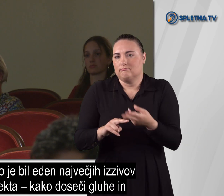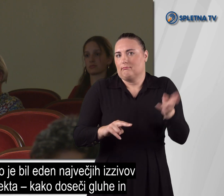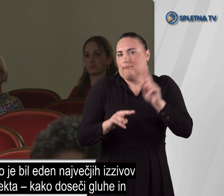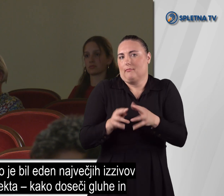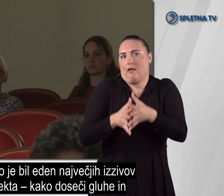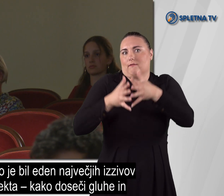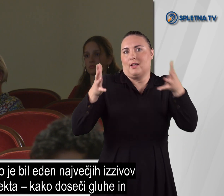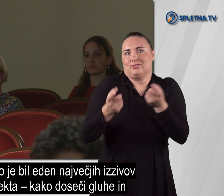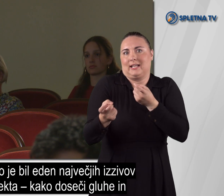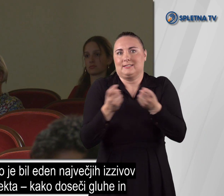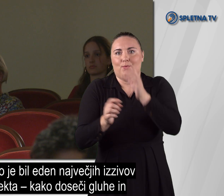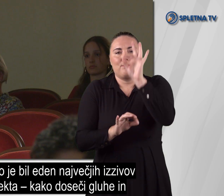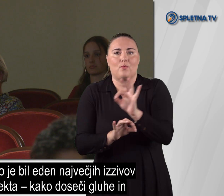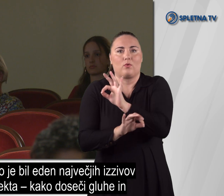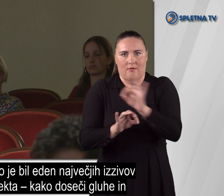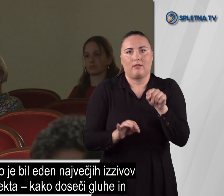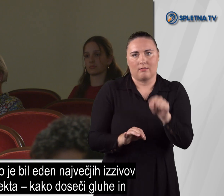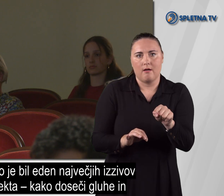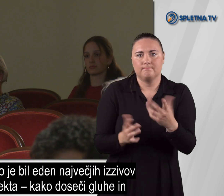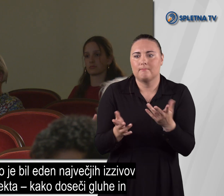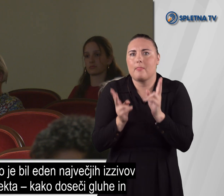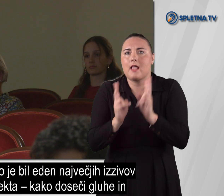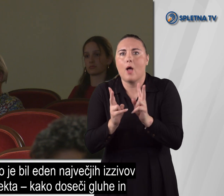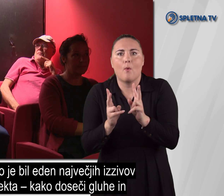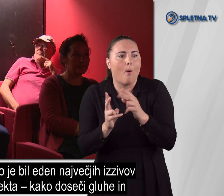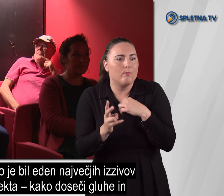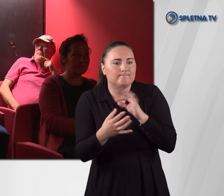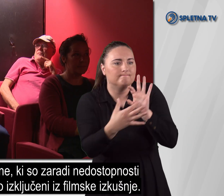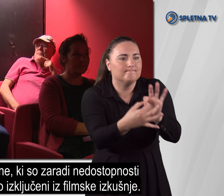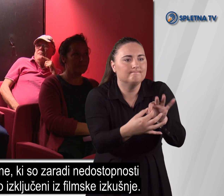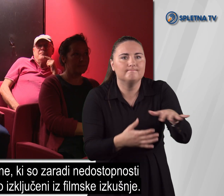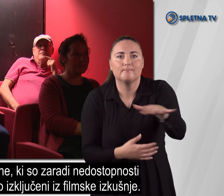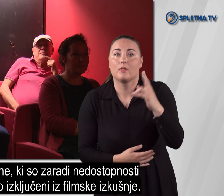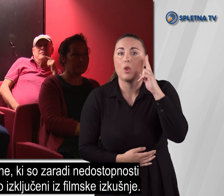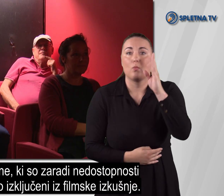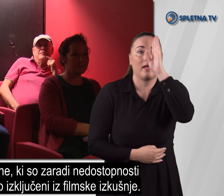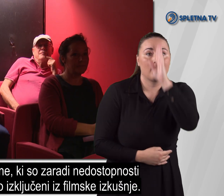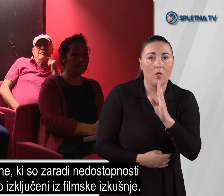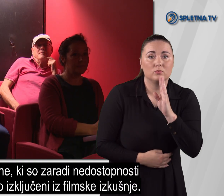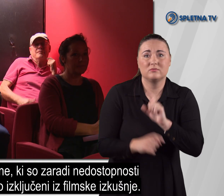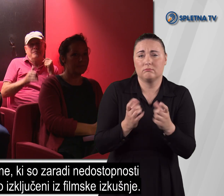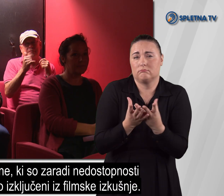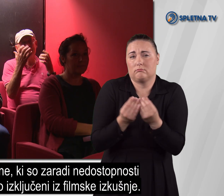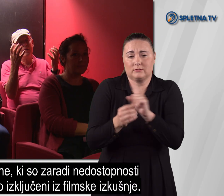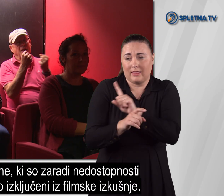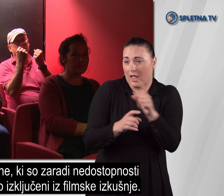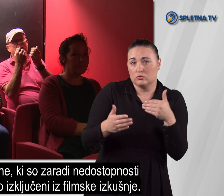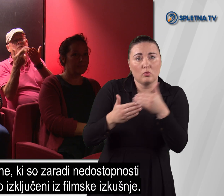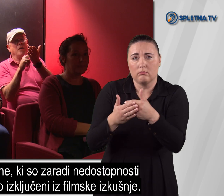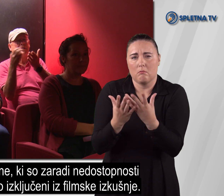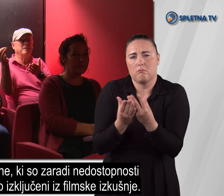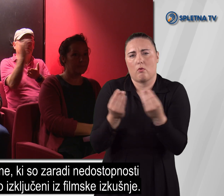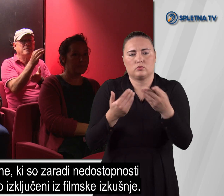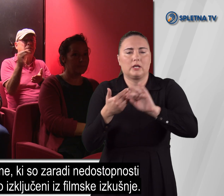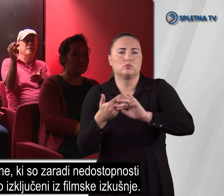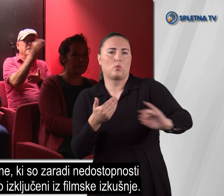Prav to je bil eden največjih izzivov projekta, kako doseči gluhe in naglušne, ki so zaradi nedostopnosti pogosto